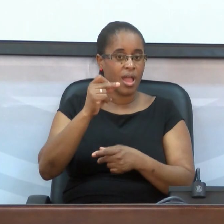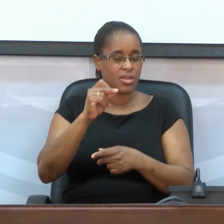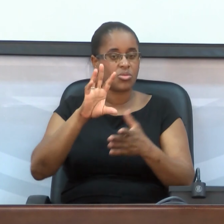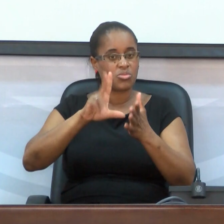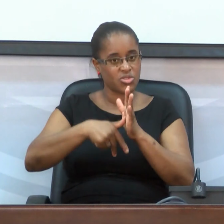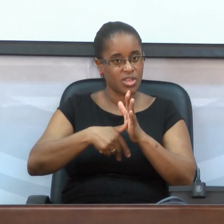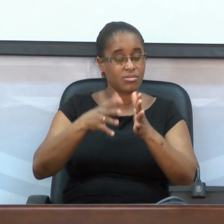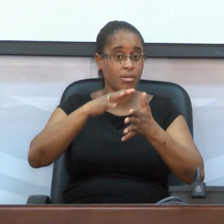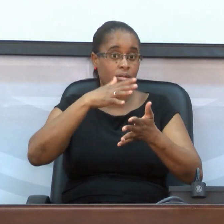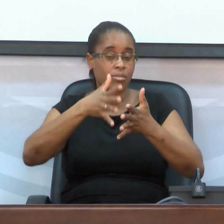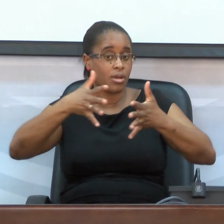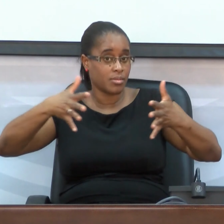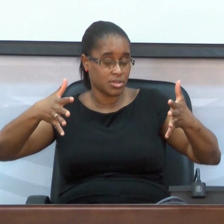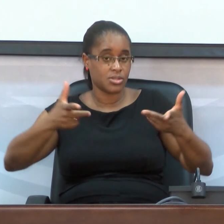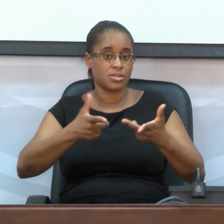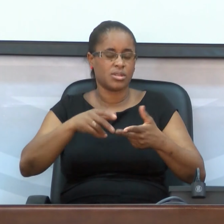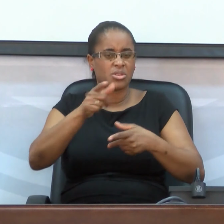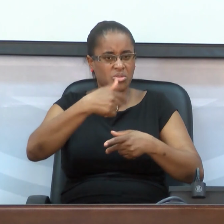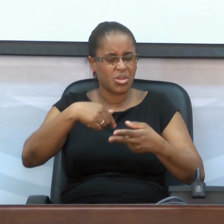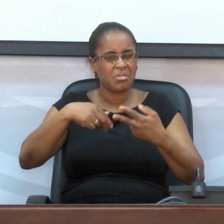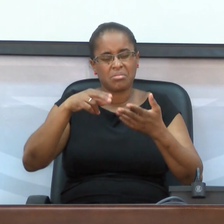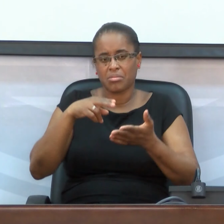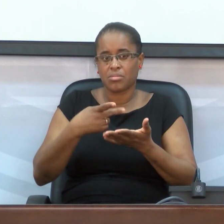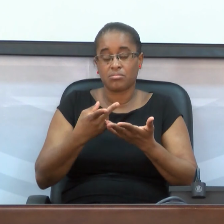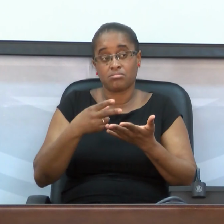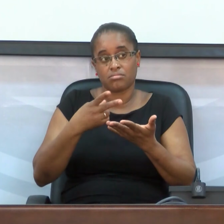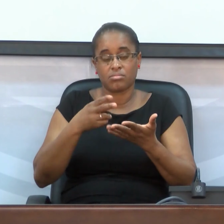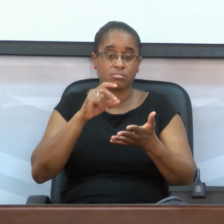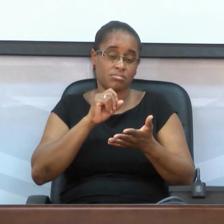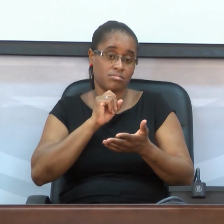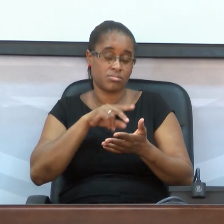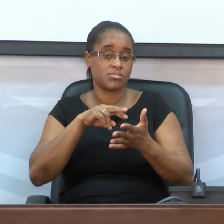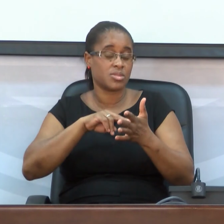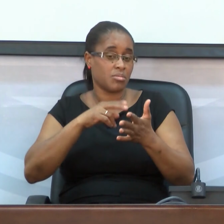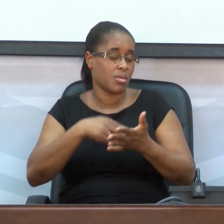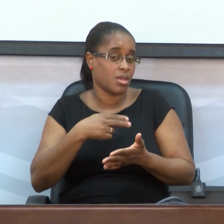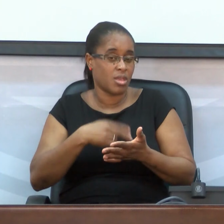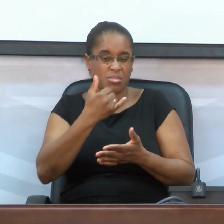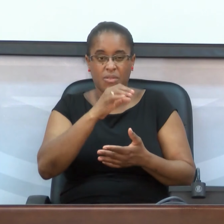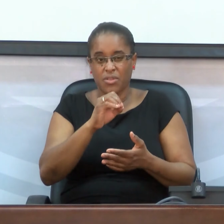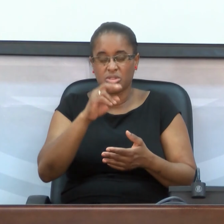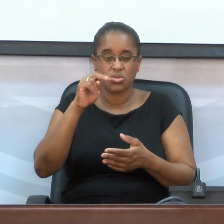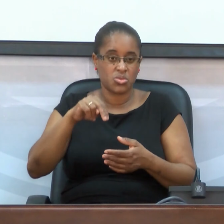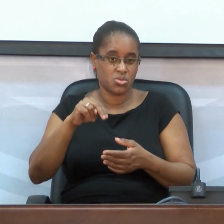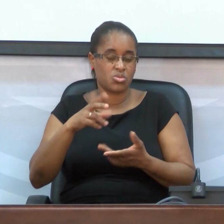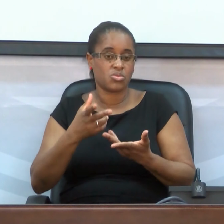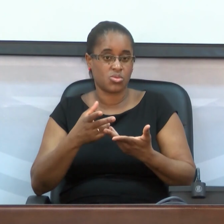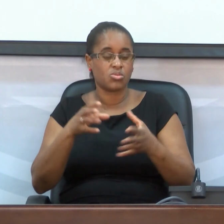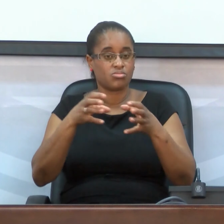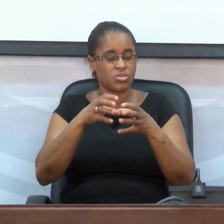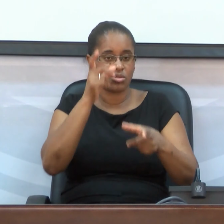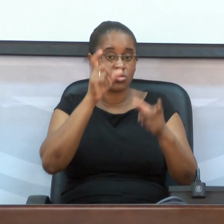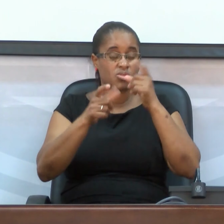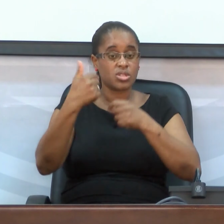Nós esperamos que pelo menos 20 de junho, por volta de 20 de junho, já a equipa possa estar no terreno